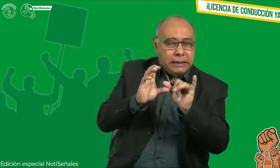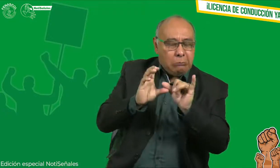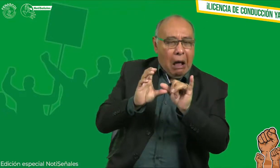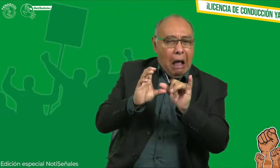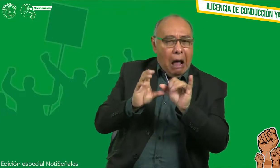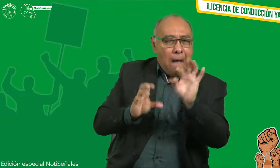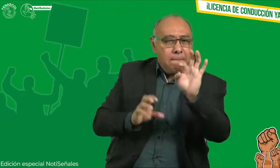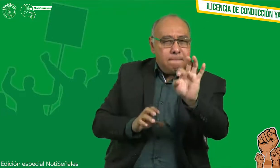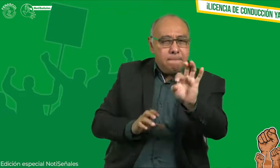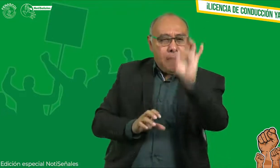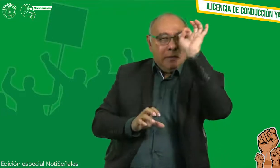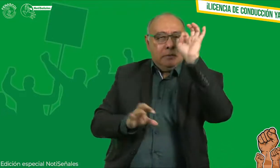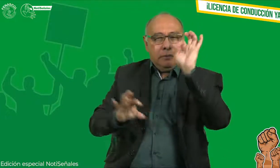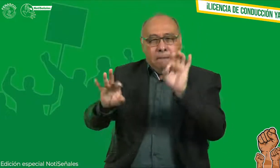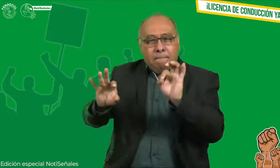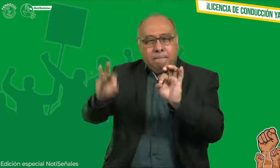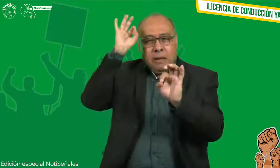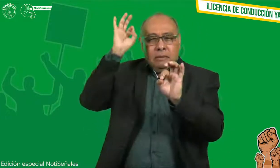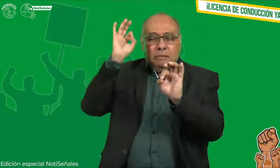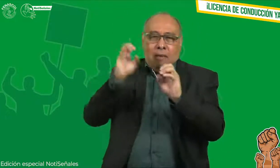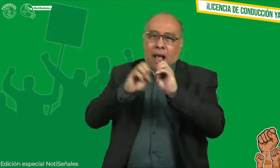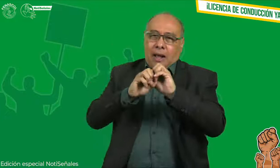televisión en la capital, en City TV,